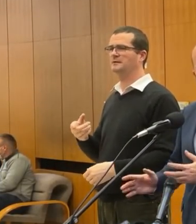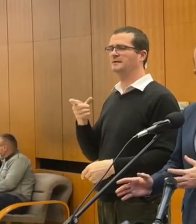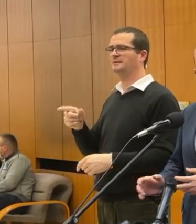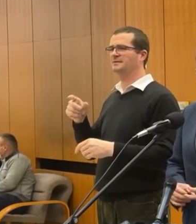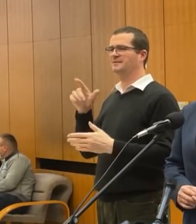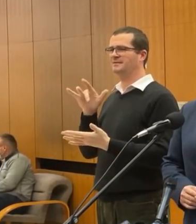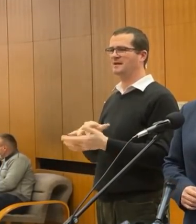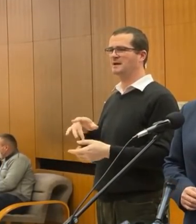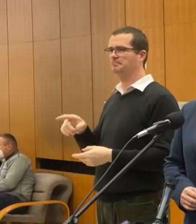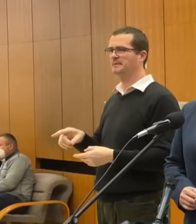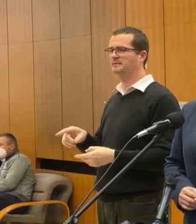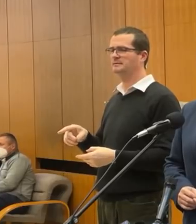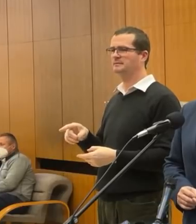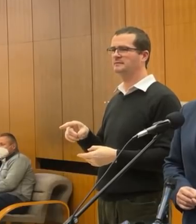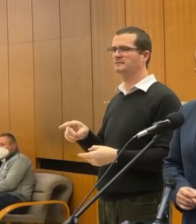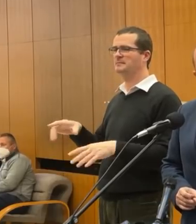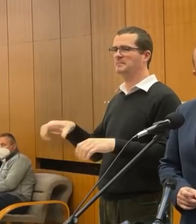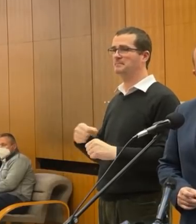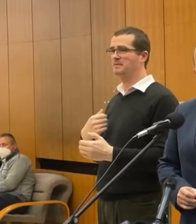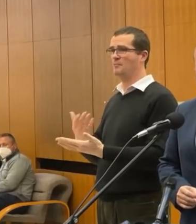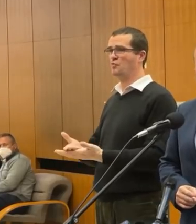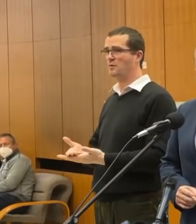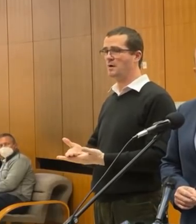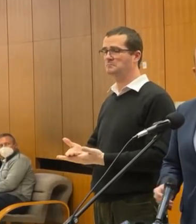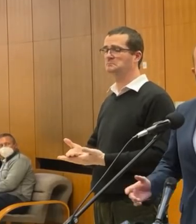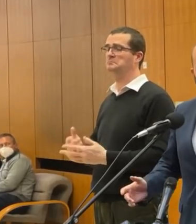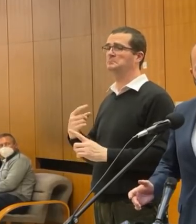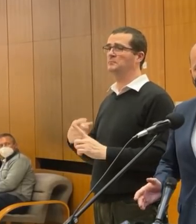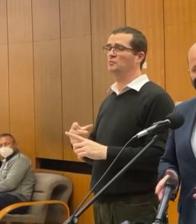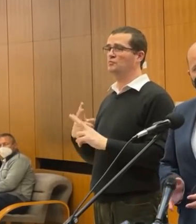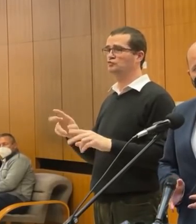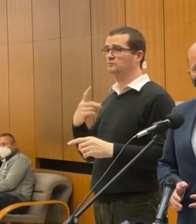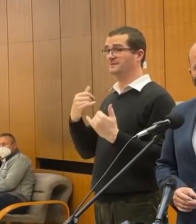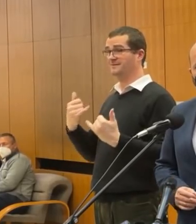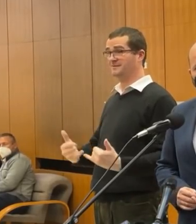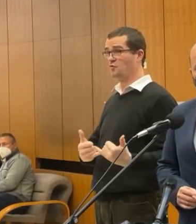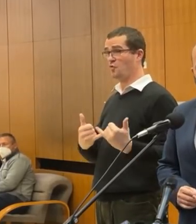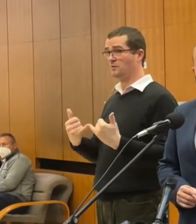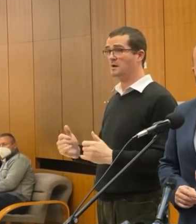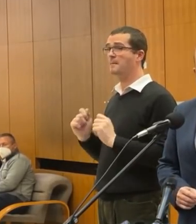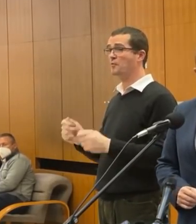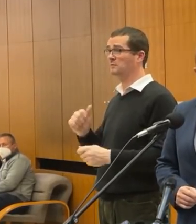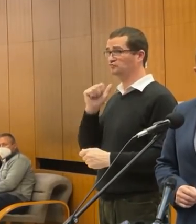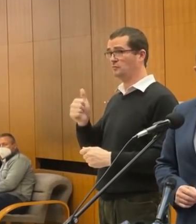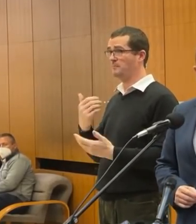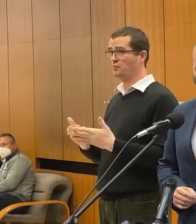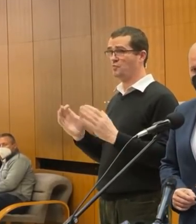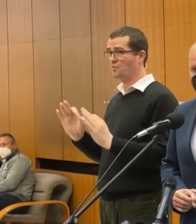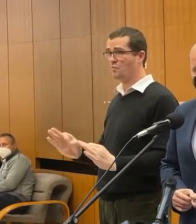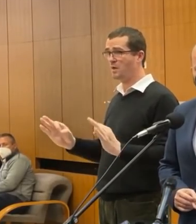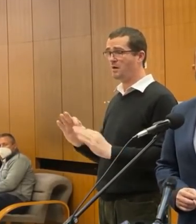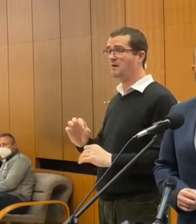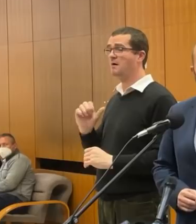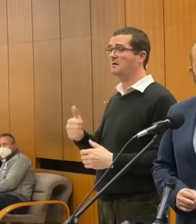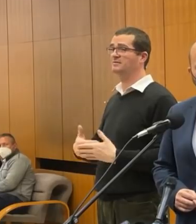je termín na príjmanie ponúk. Zároveň môžem povedať, že k dnešnému dňu nebola podaná žiadna ponuka a